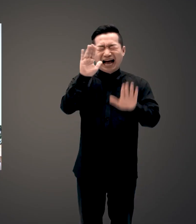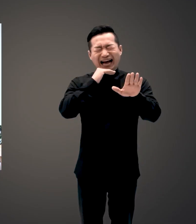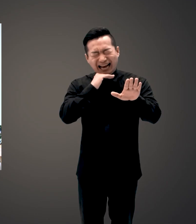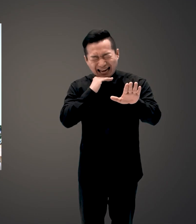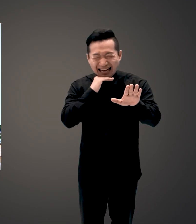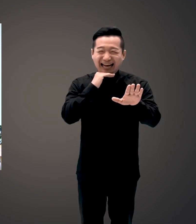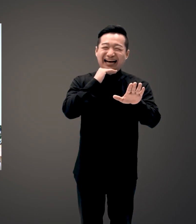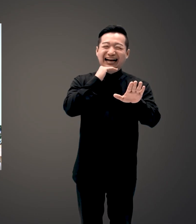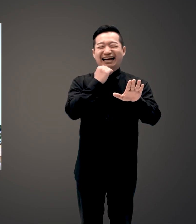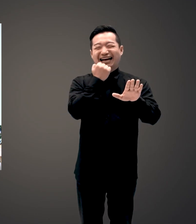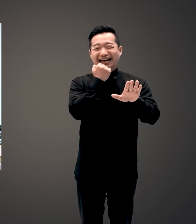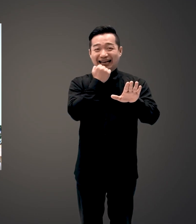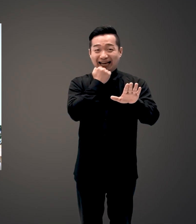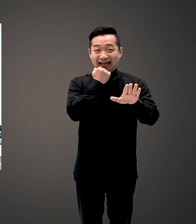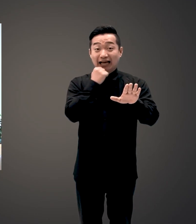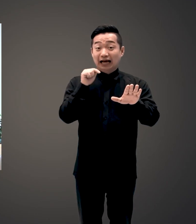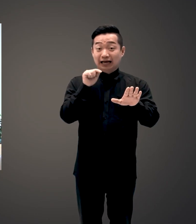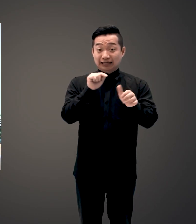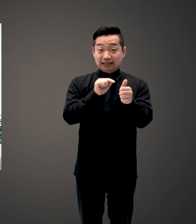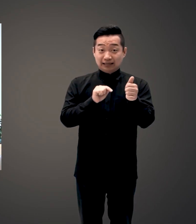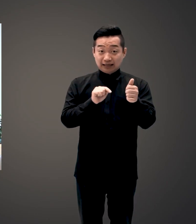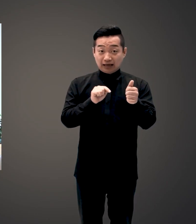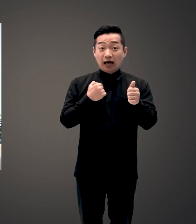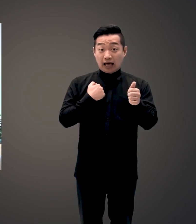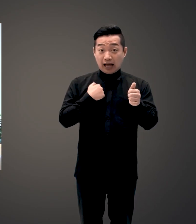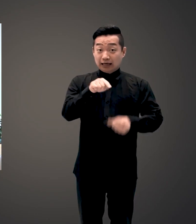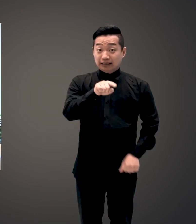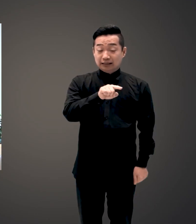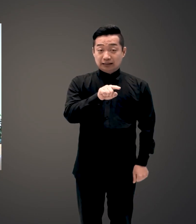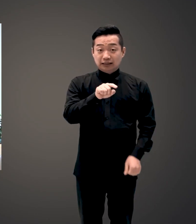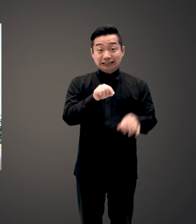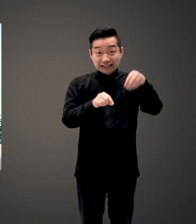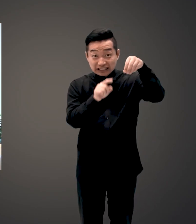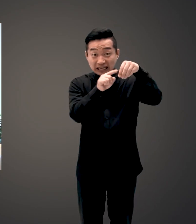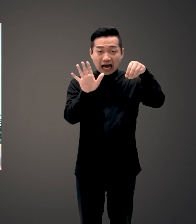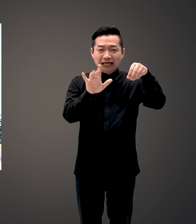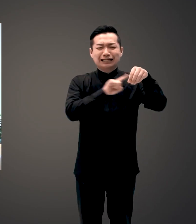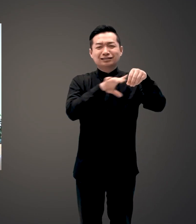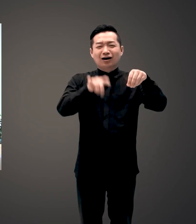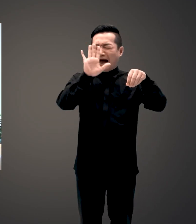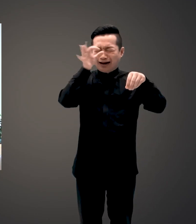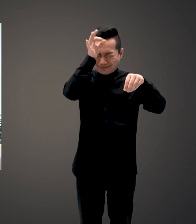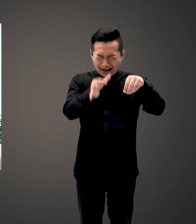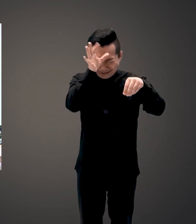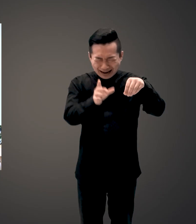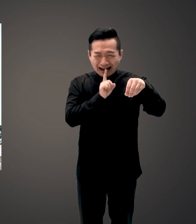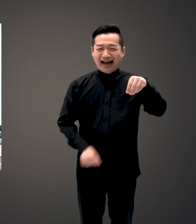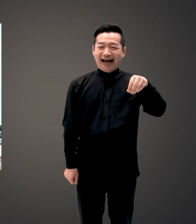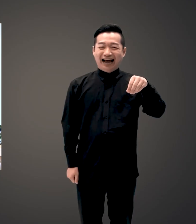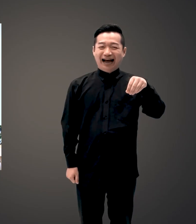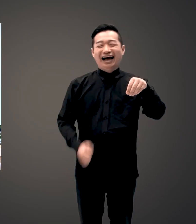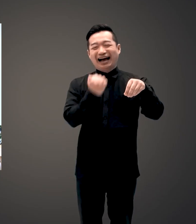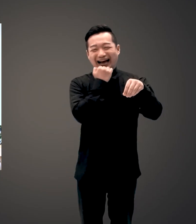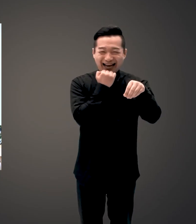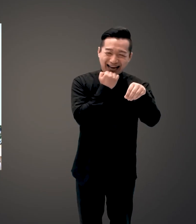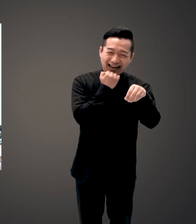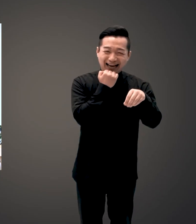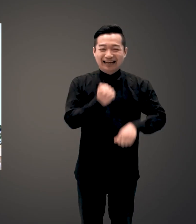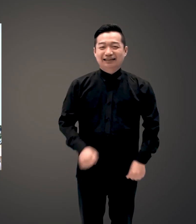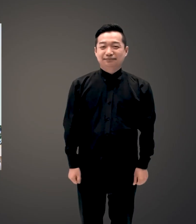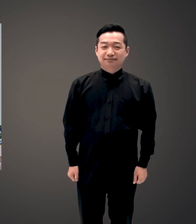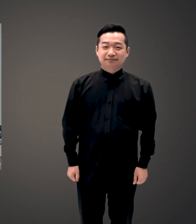안 되잖아요. 네, 꿈을 쫓다가 몽상가가 될 수는 없기 때문에 현실과 얼마나 밸런스를 맞추면서 꿈을 꿀